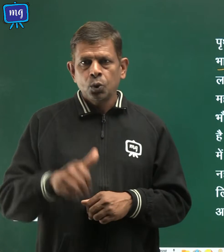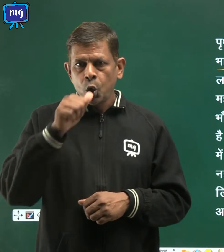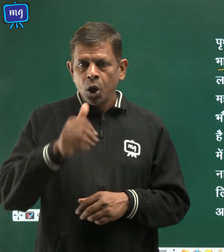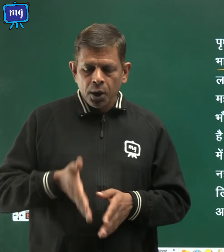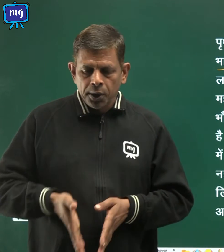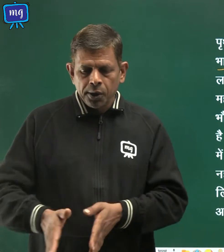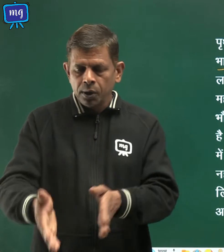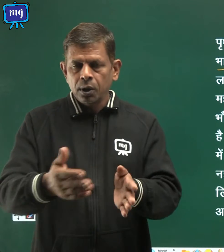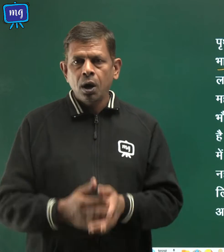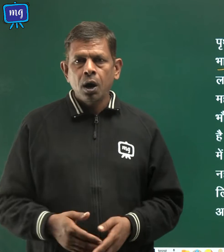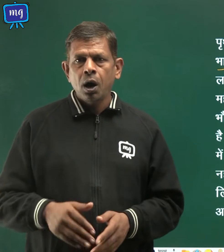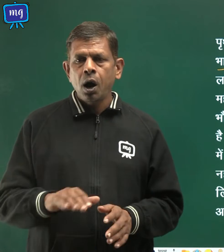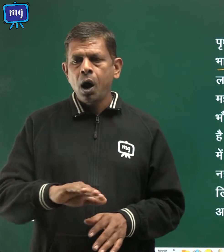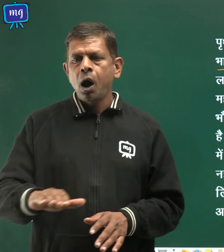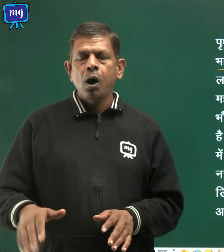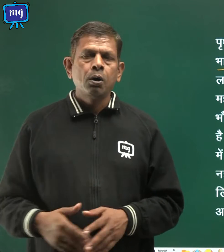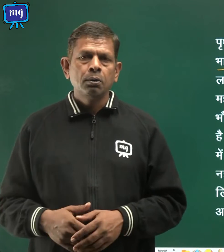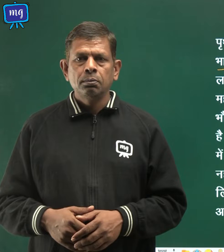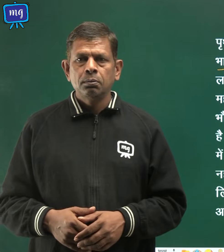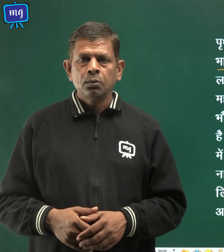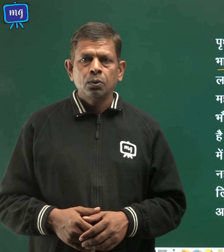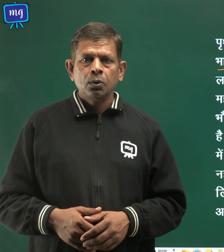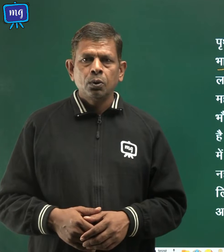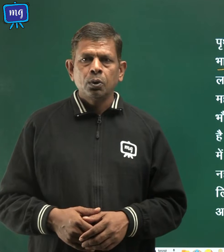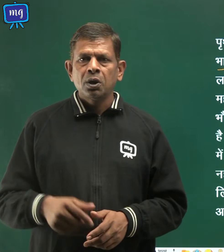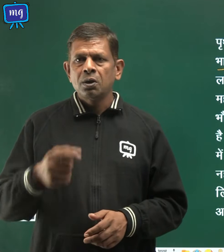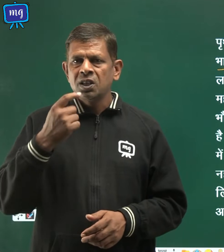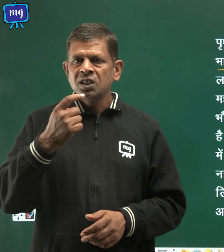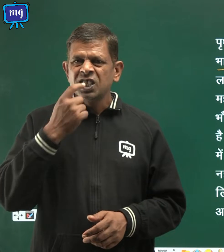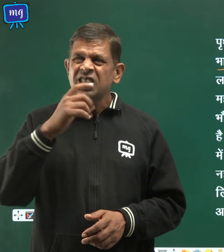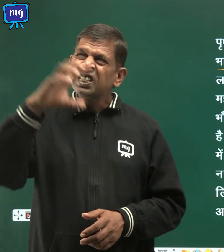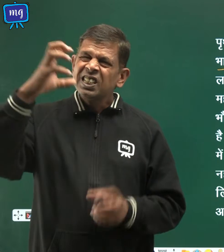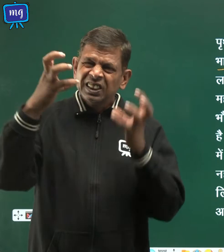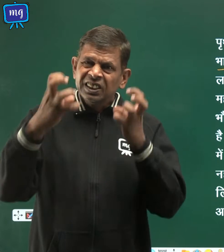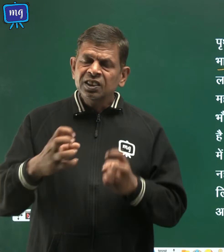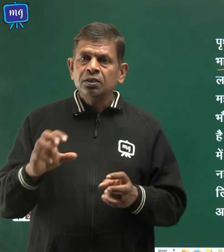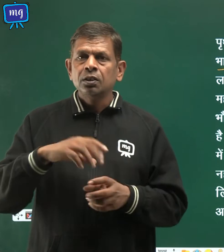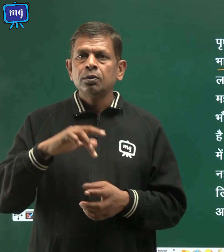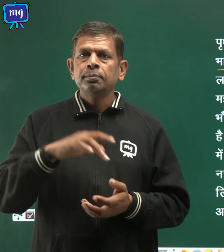नदियों, तालों, ध्रुवीय बर्फ,